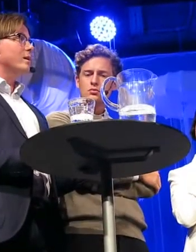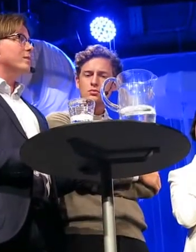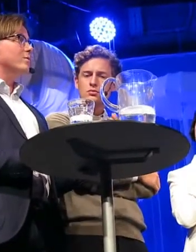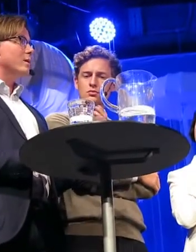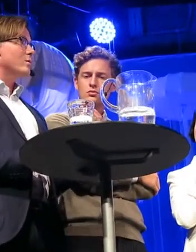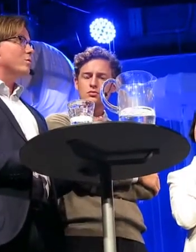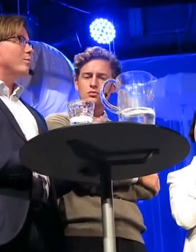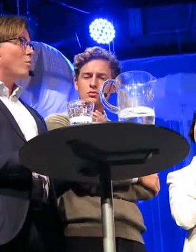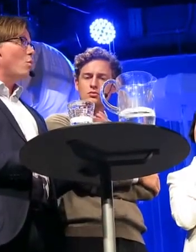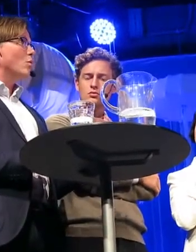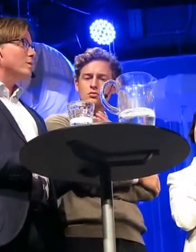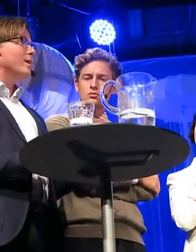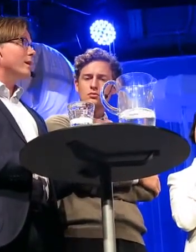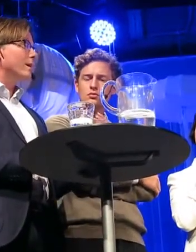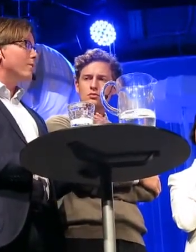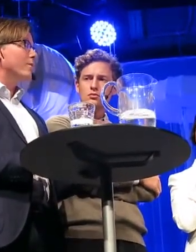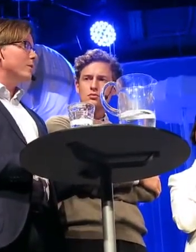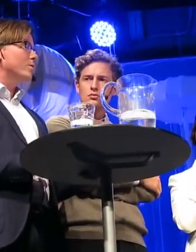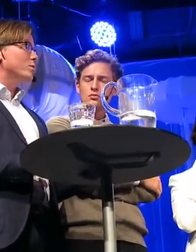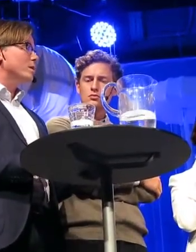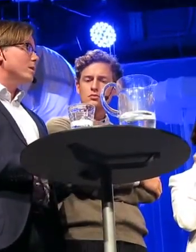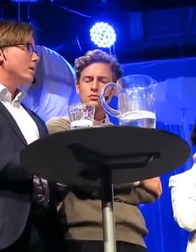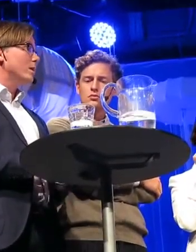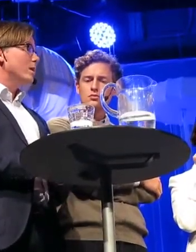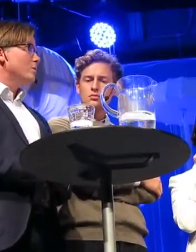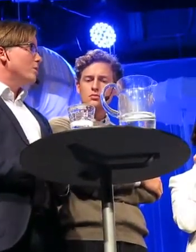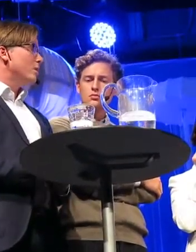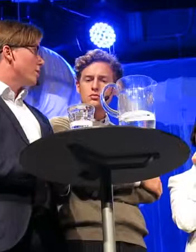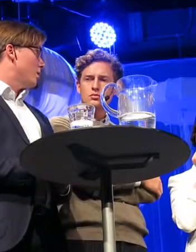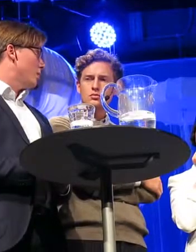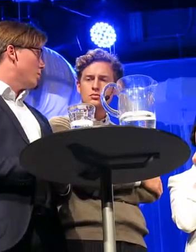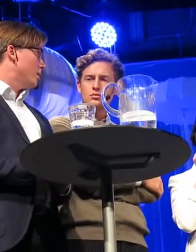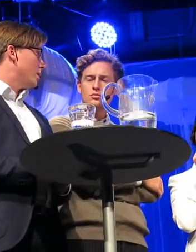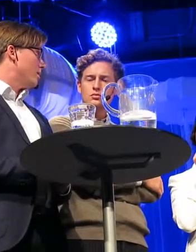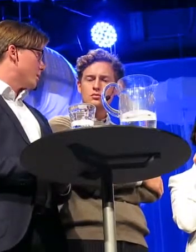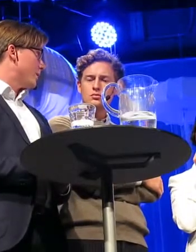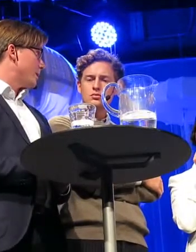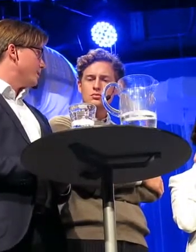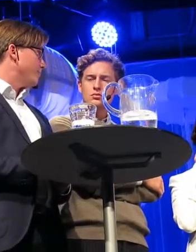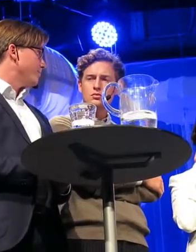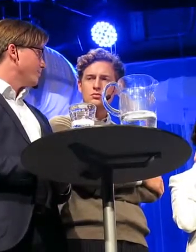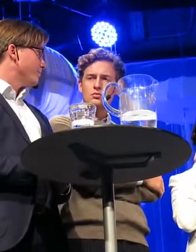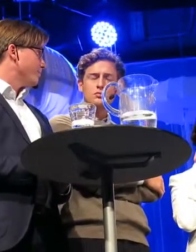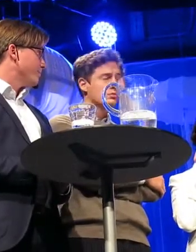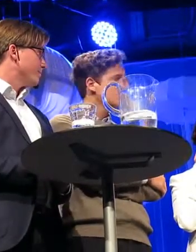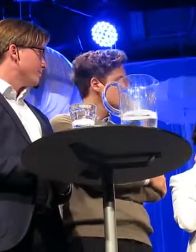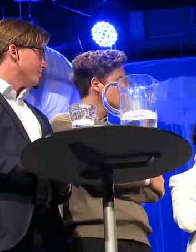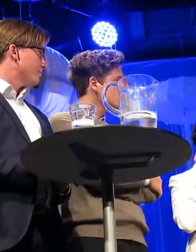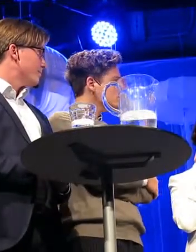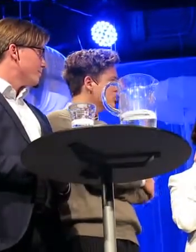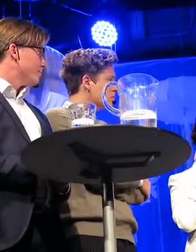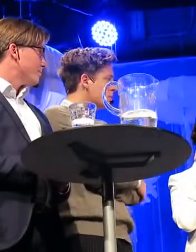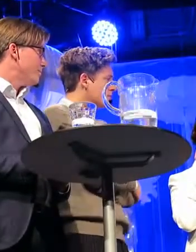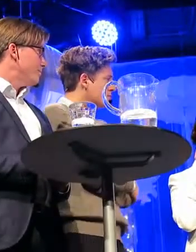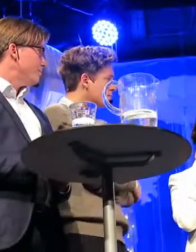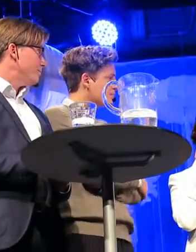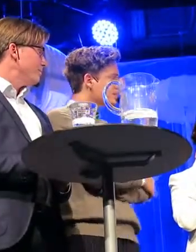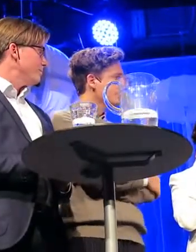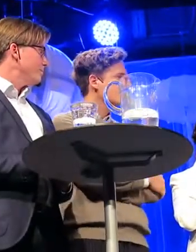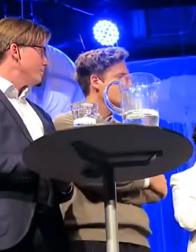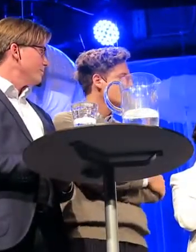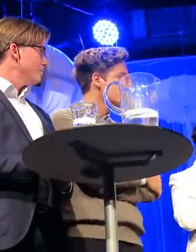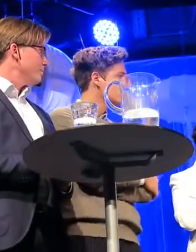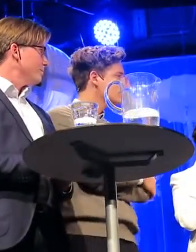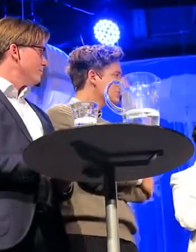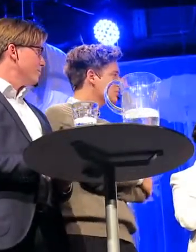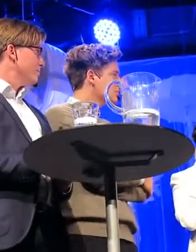stora delar av näringslivet som faktiskt trycker på oss är rätt häftigt, måste jag säga. Så det sker ju en del rätt spännande. Är det alliansen enig här med de här två förslag